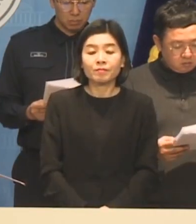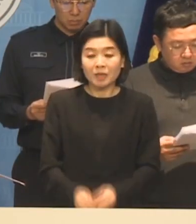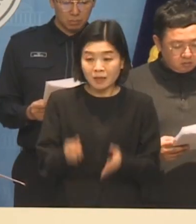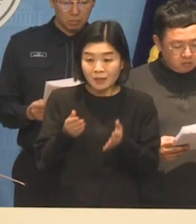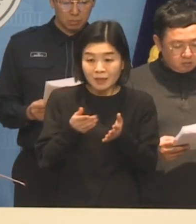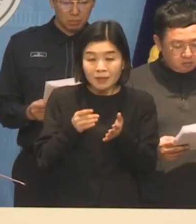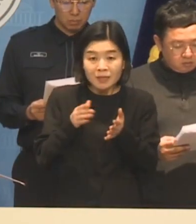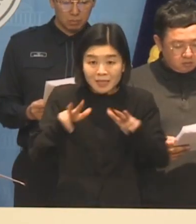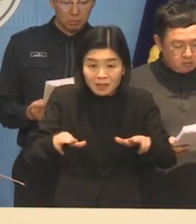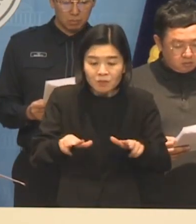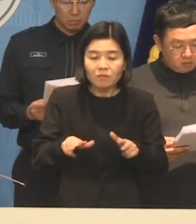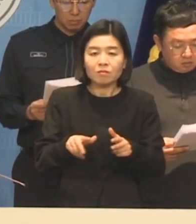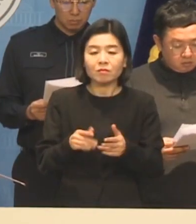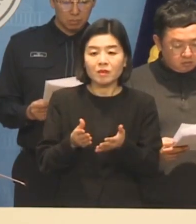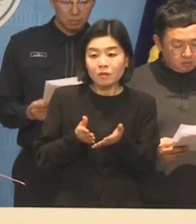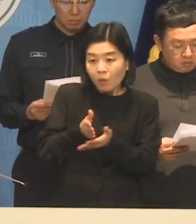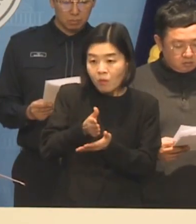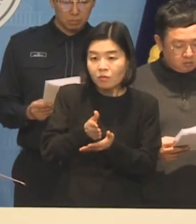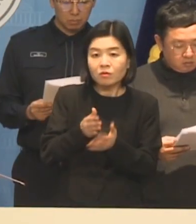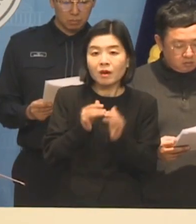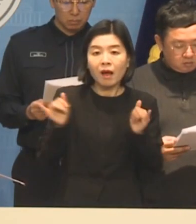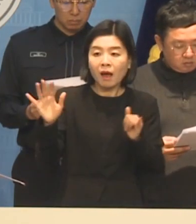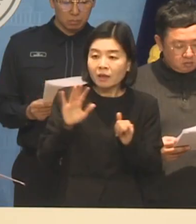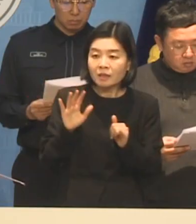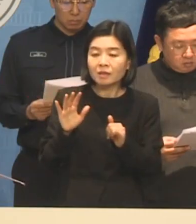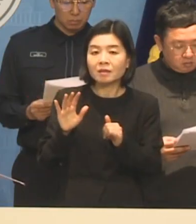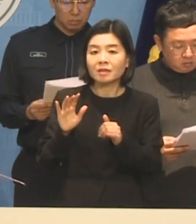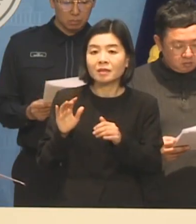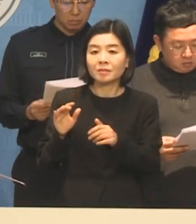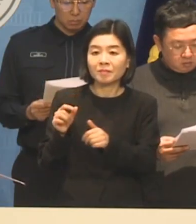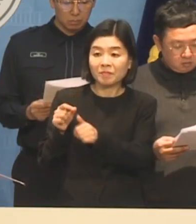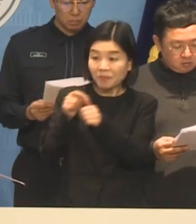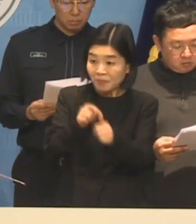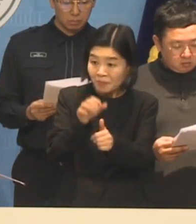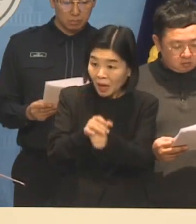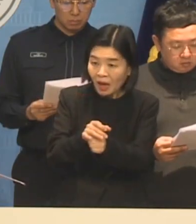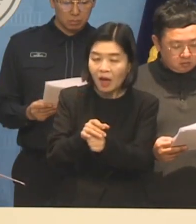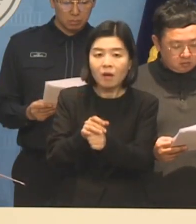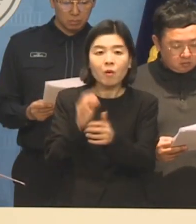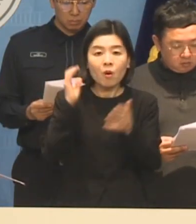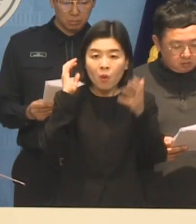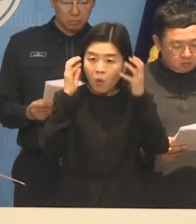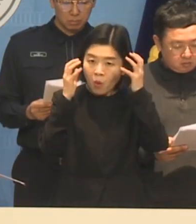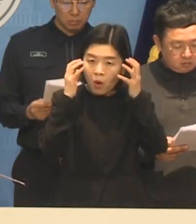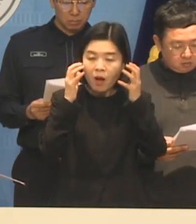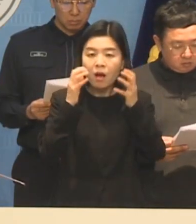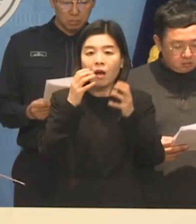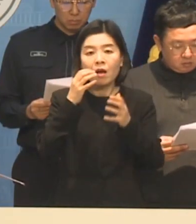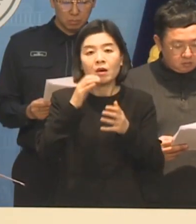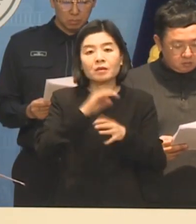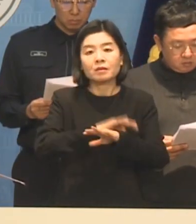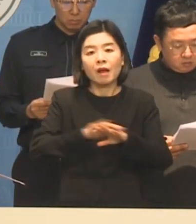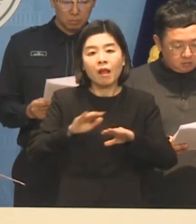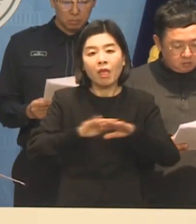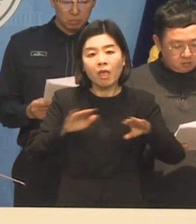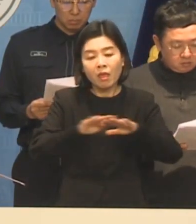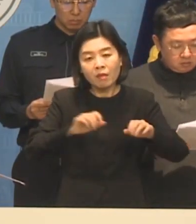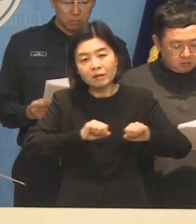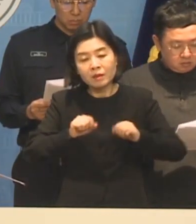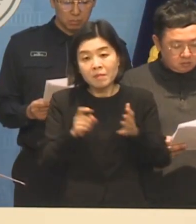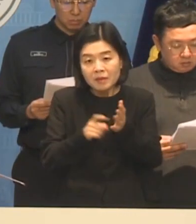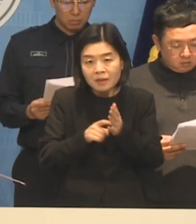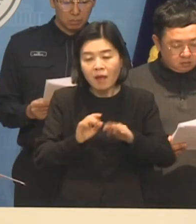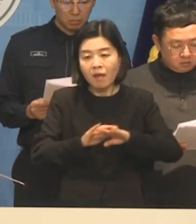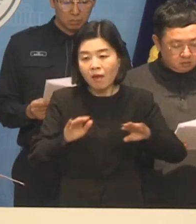비전문가가 임명된다면 혼잡을 효과적으로 관리하고 항공기 사고 등 비상 상황에 대해 적절히 대응할 수 있는